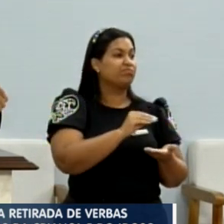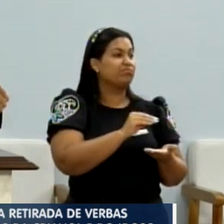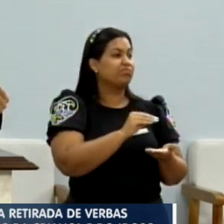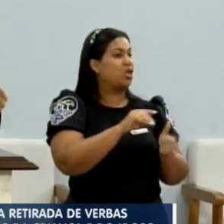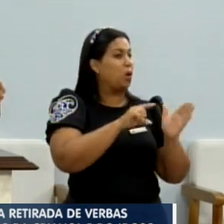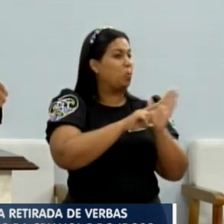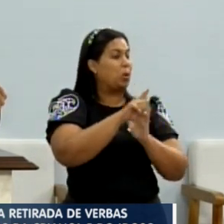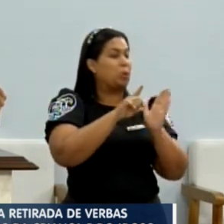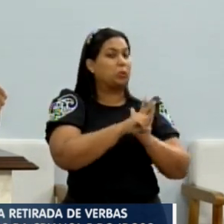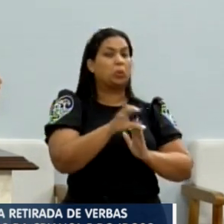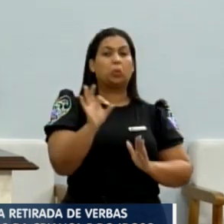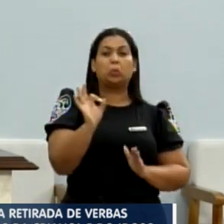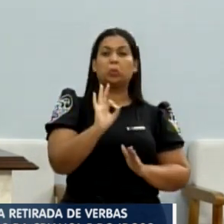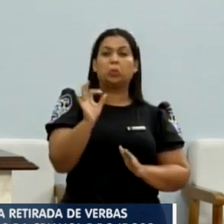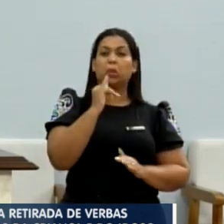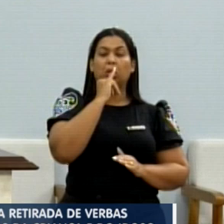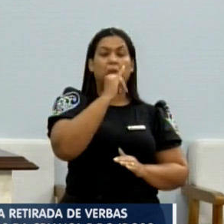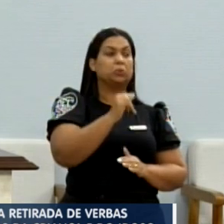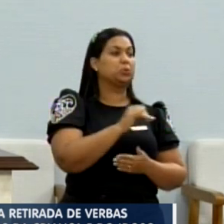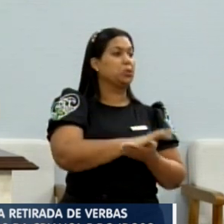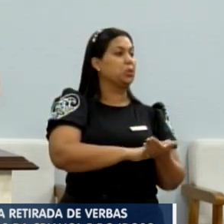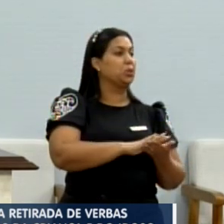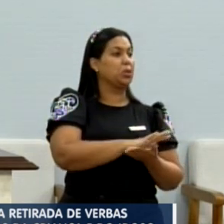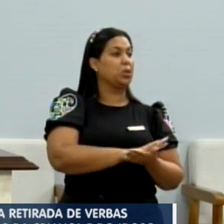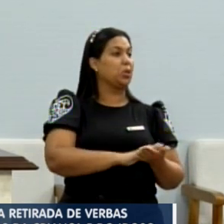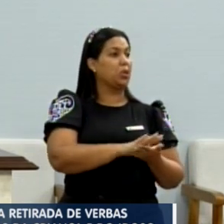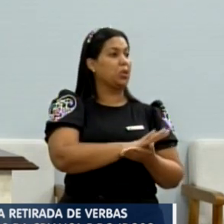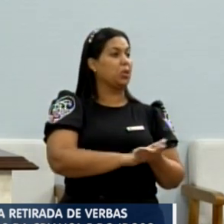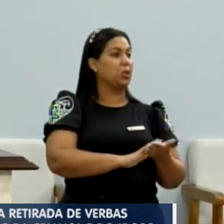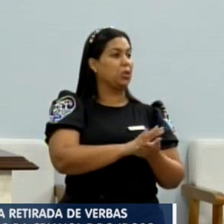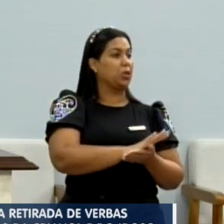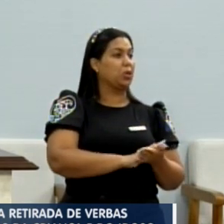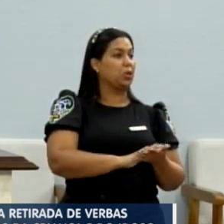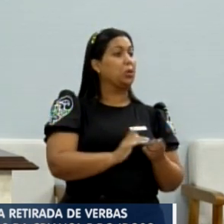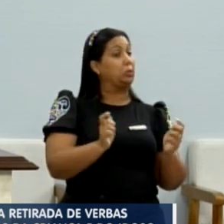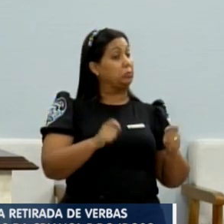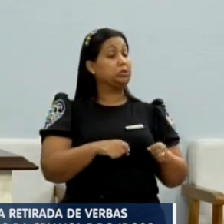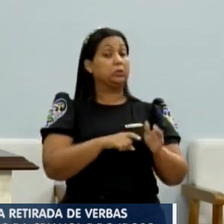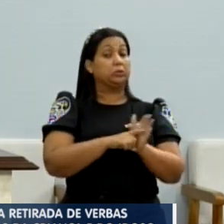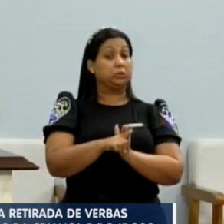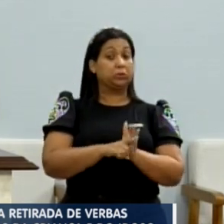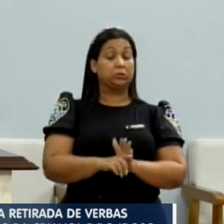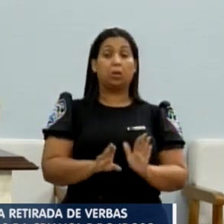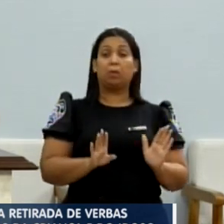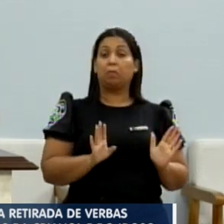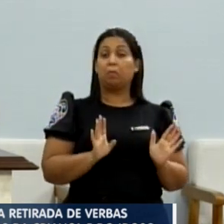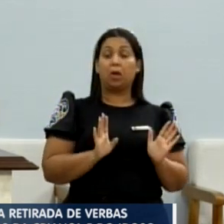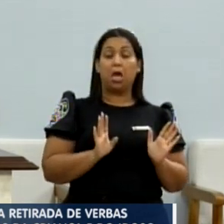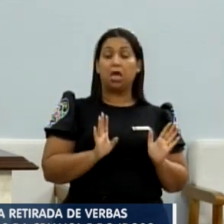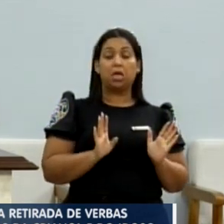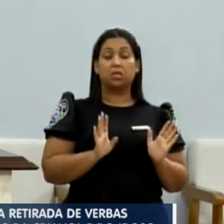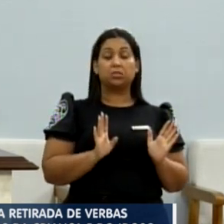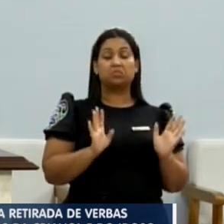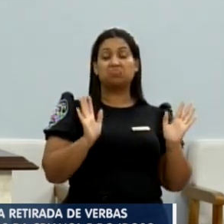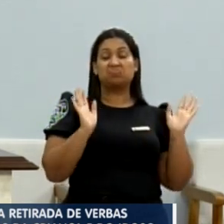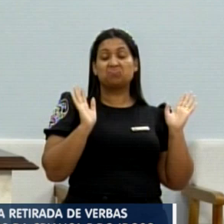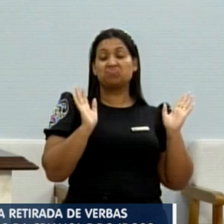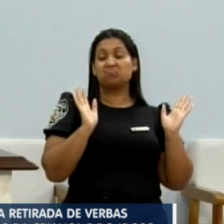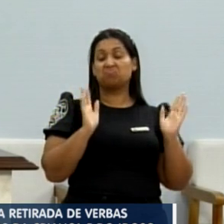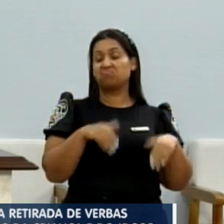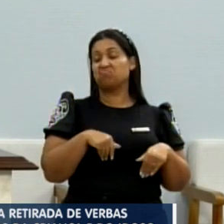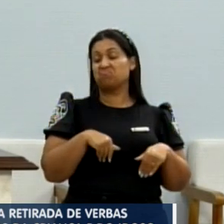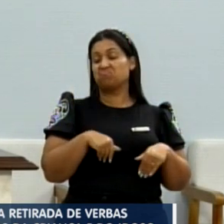sequer comunicou se comunicasse já seria ruim porque tinha que ter consultado mas nem se deu